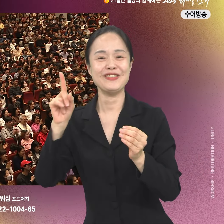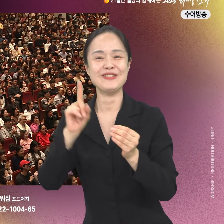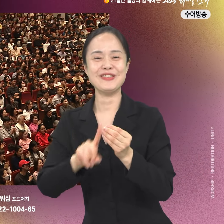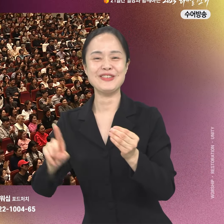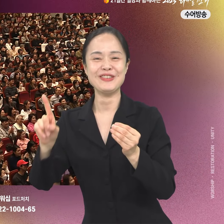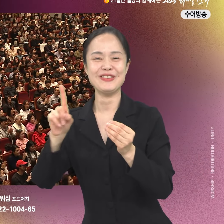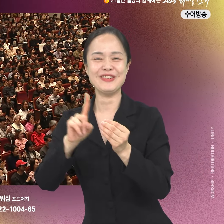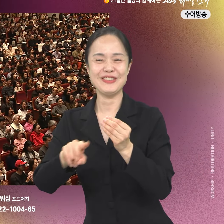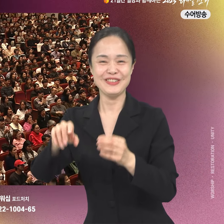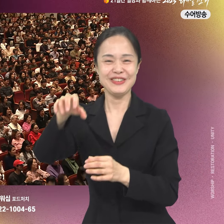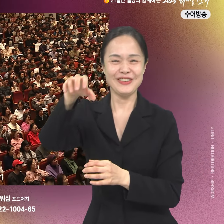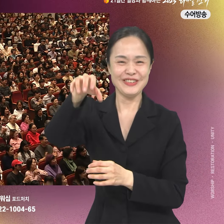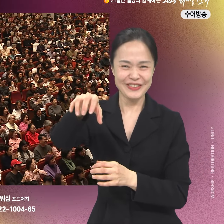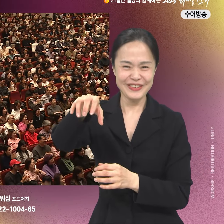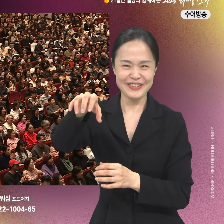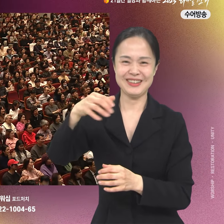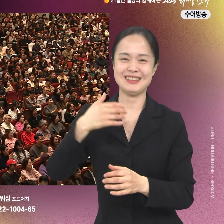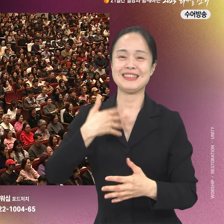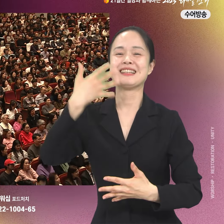네.